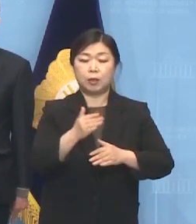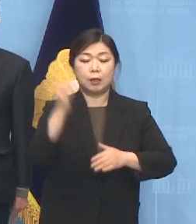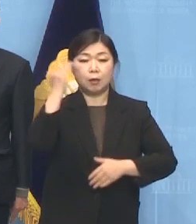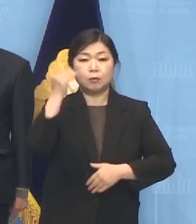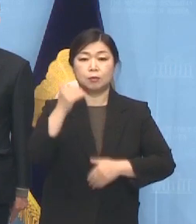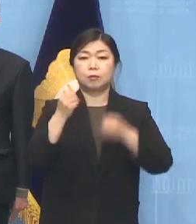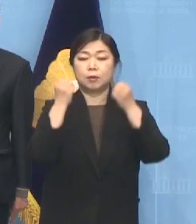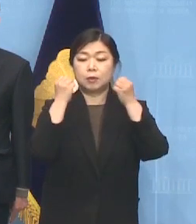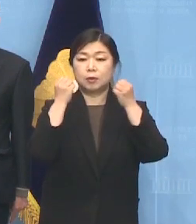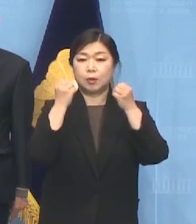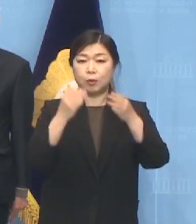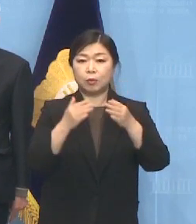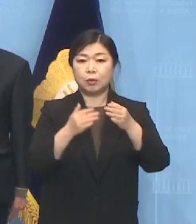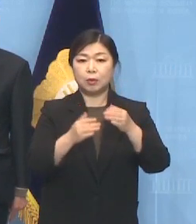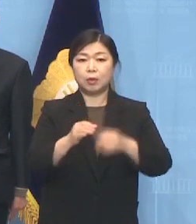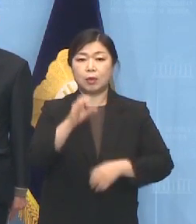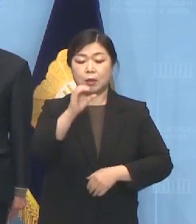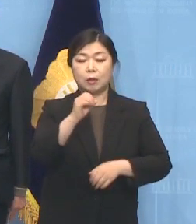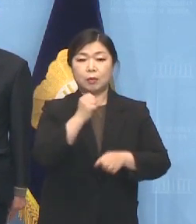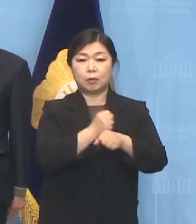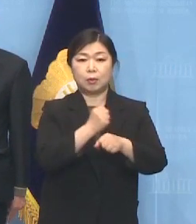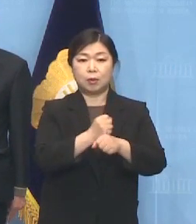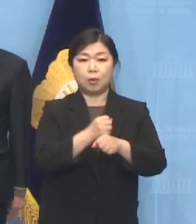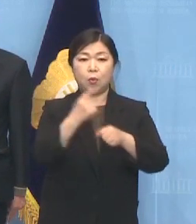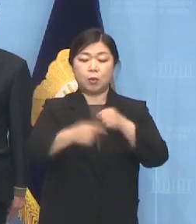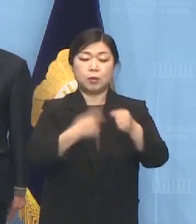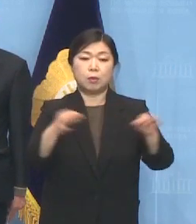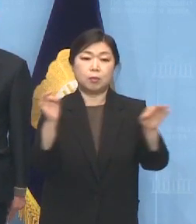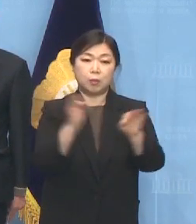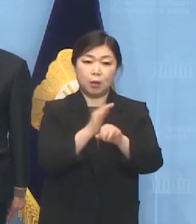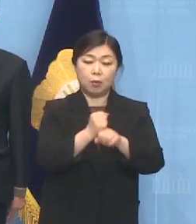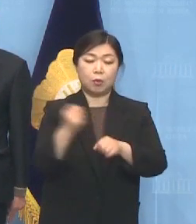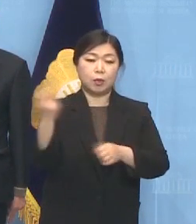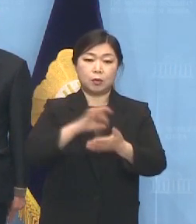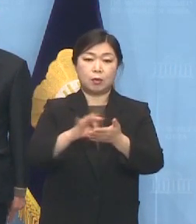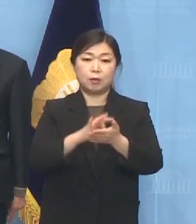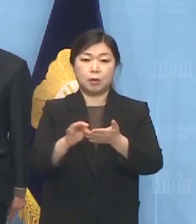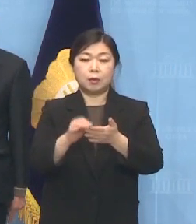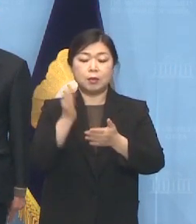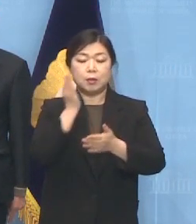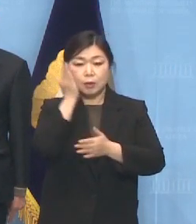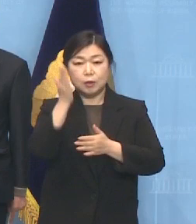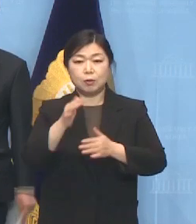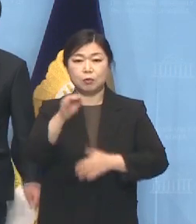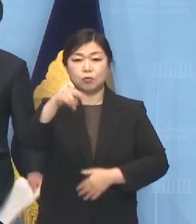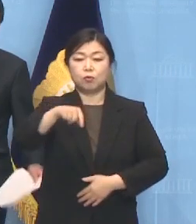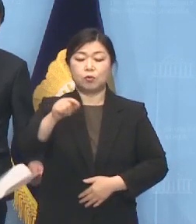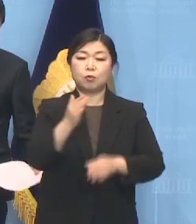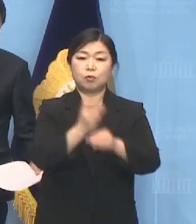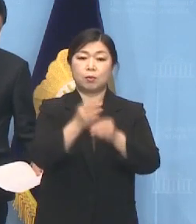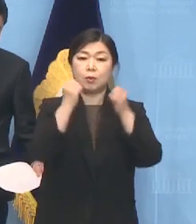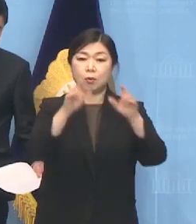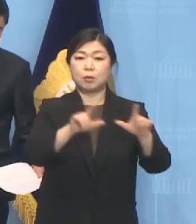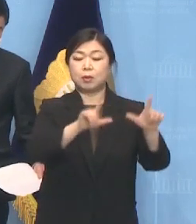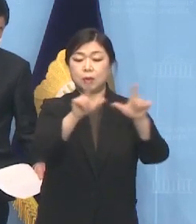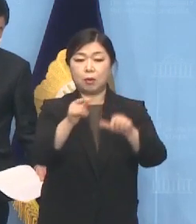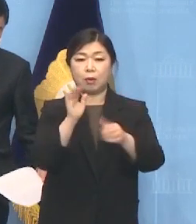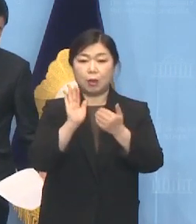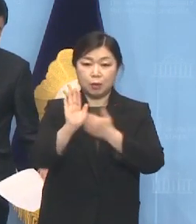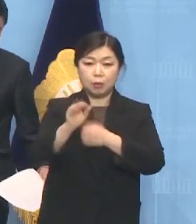대한민국의 탈 석탄 탈 원전 재생 에너지와 그리스도 중심의 새로운 사회로 가는 것을 어